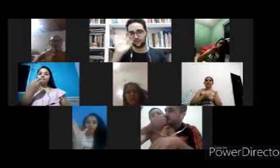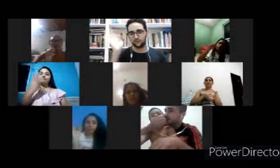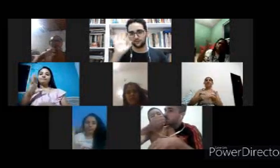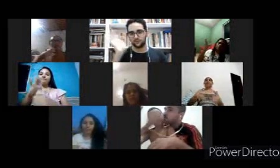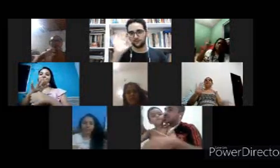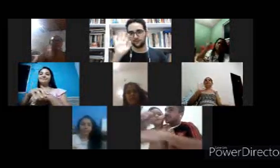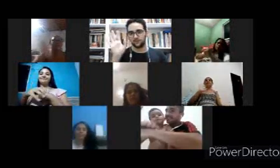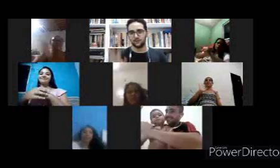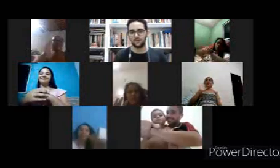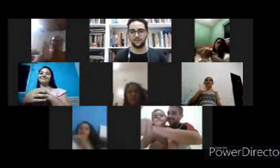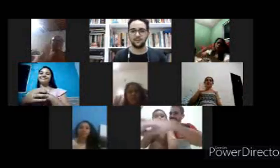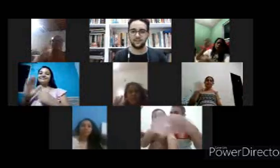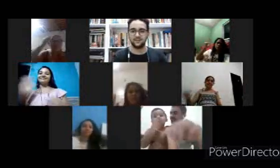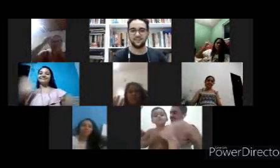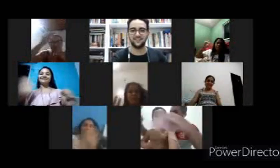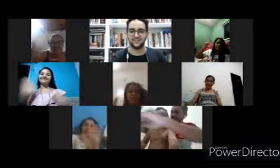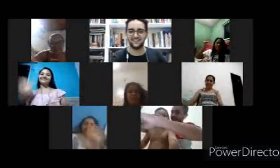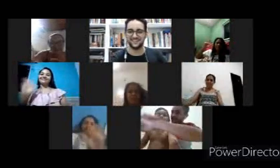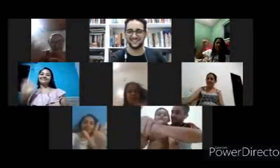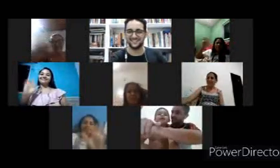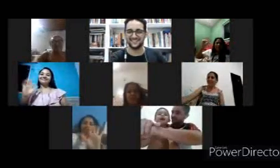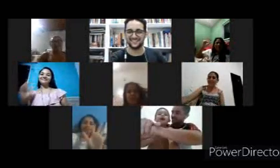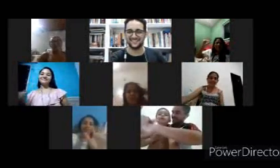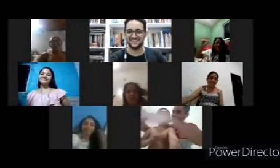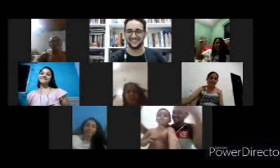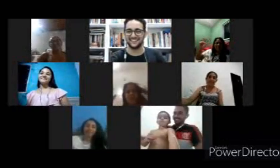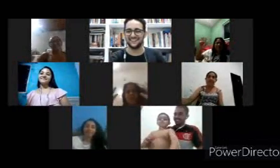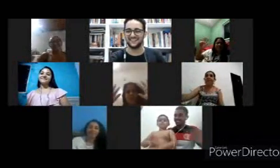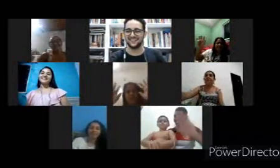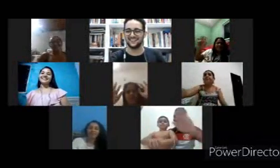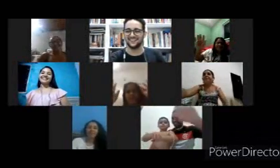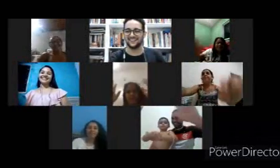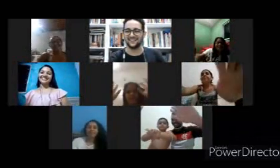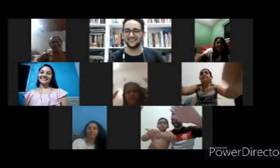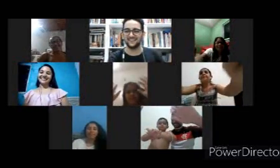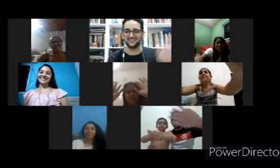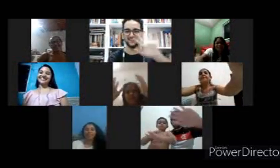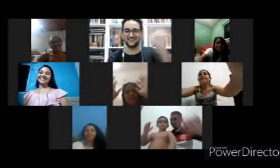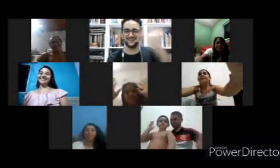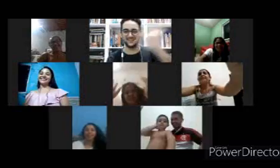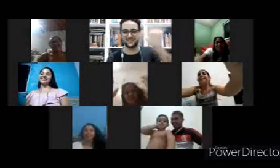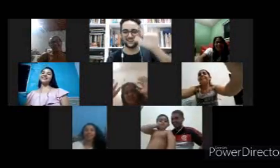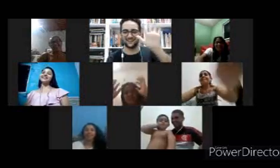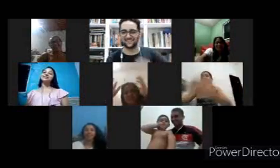Tchau. Boa noite. Tchau.